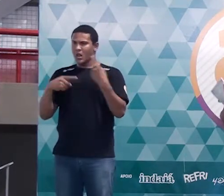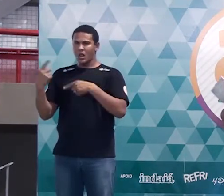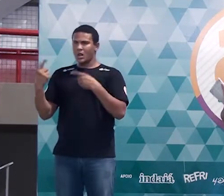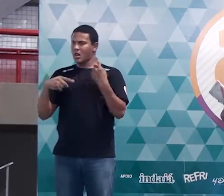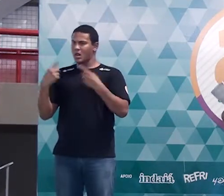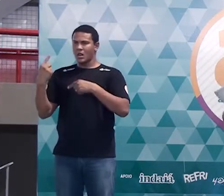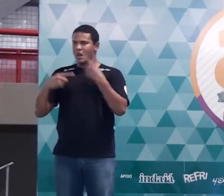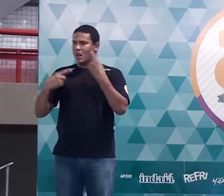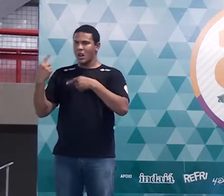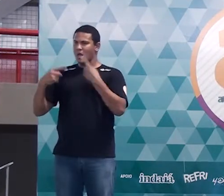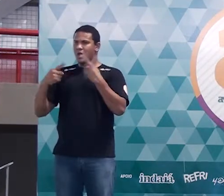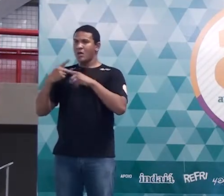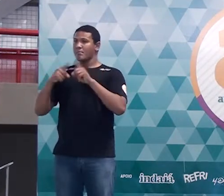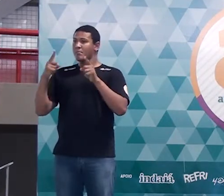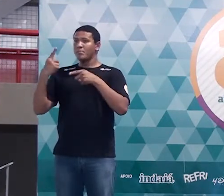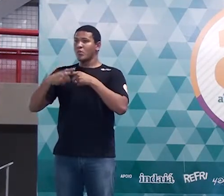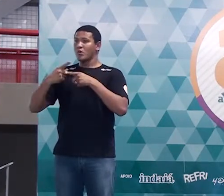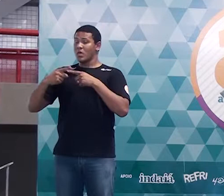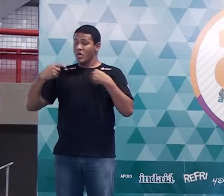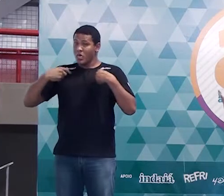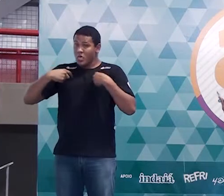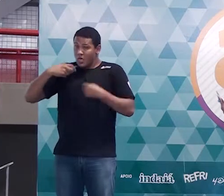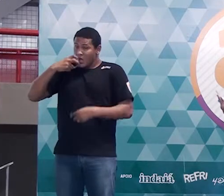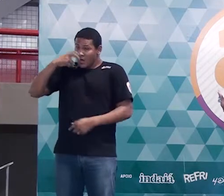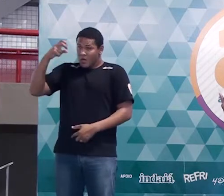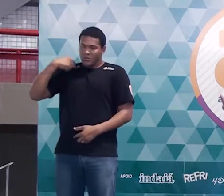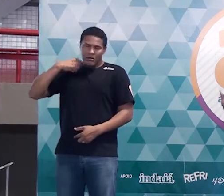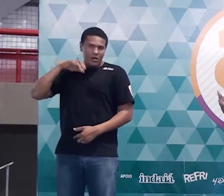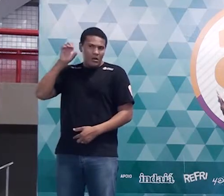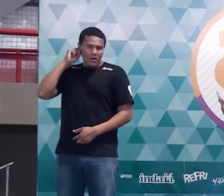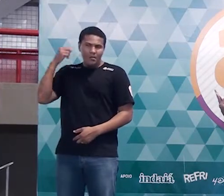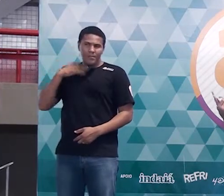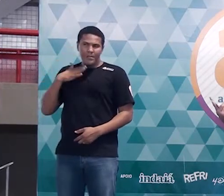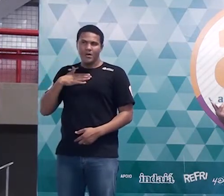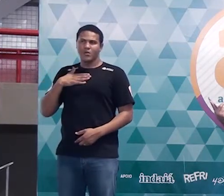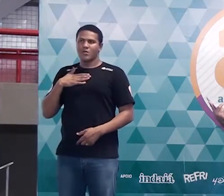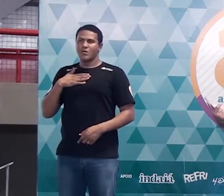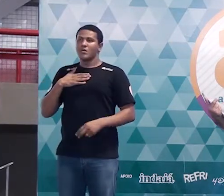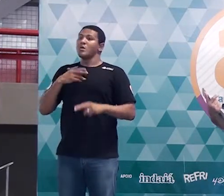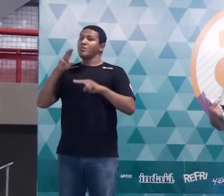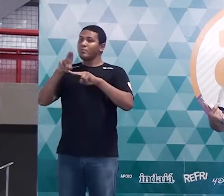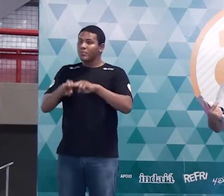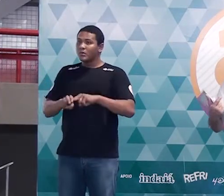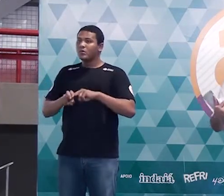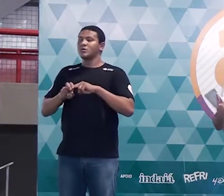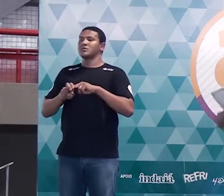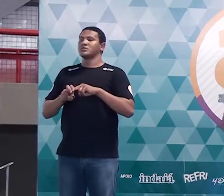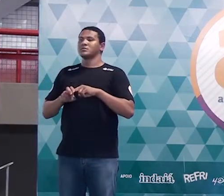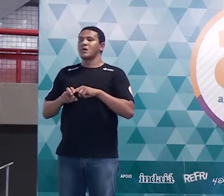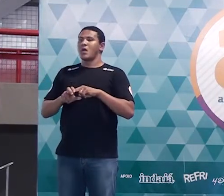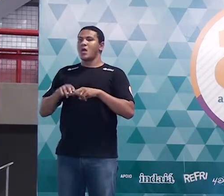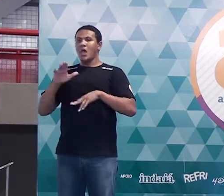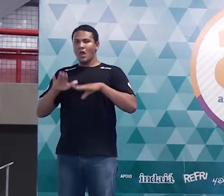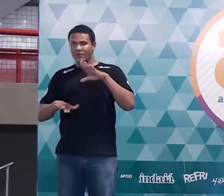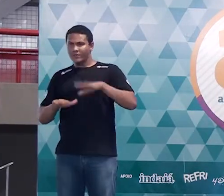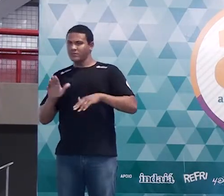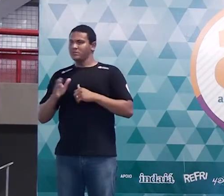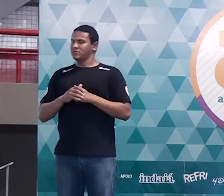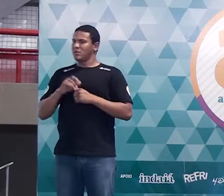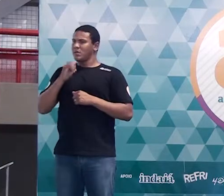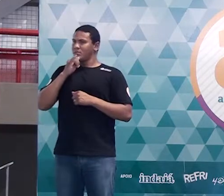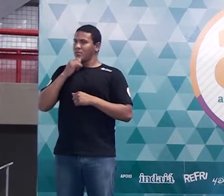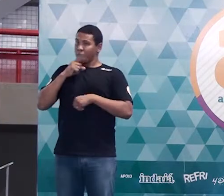porque cada um quer se fazer ouvir. Então, às vezes, a situação faz com que a gente seja mais